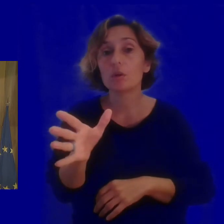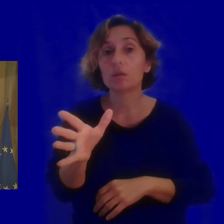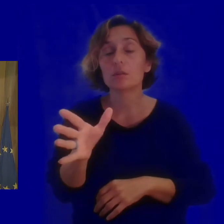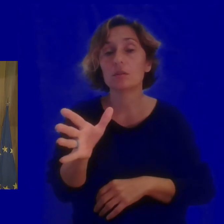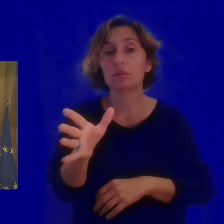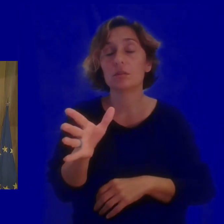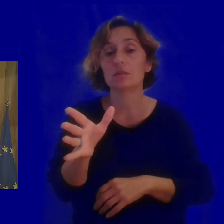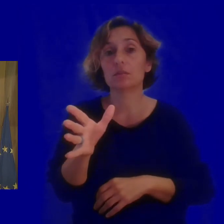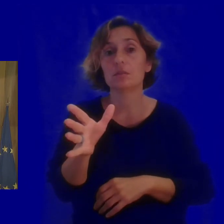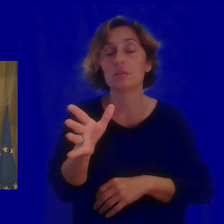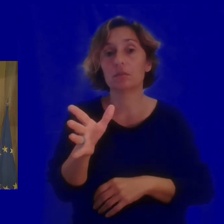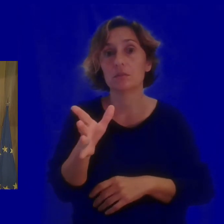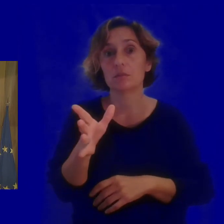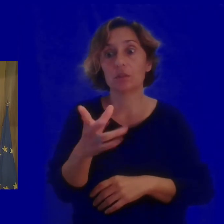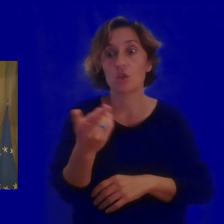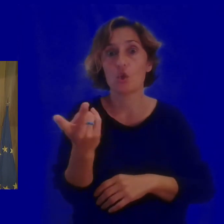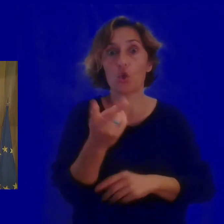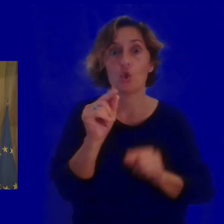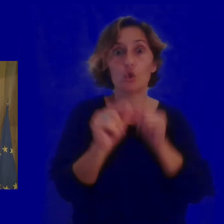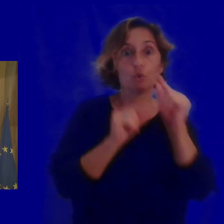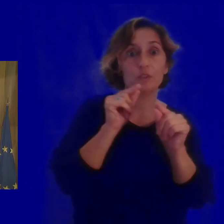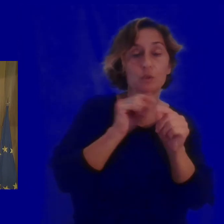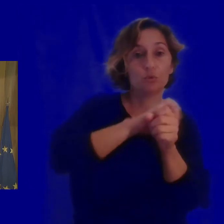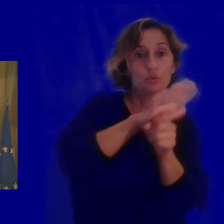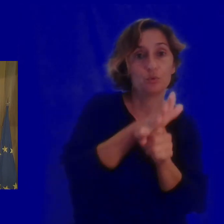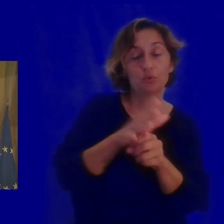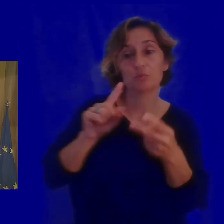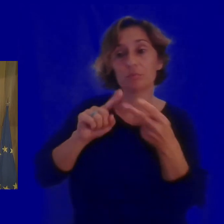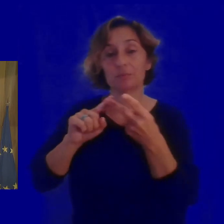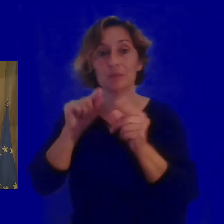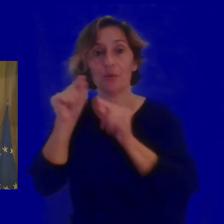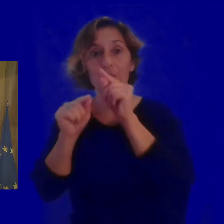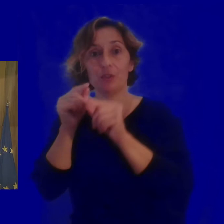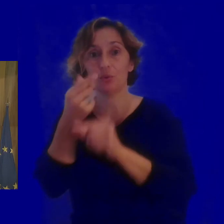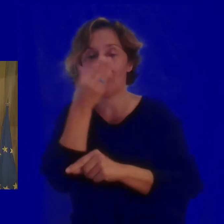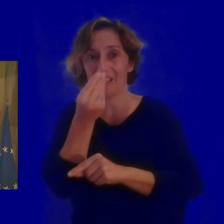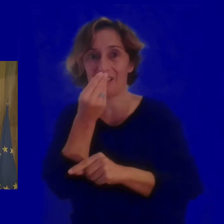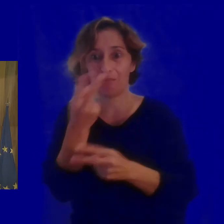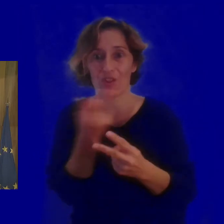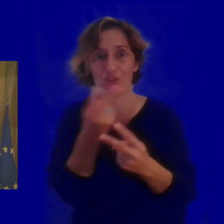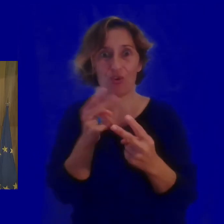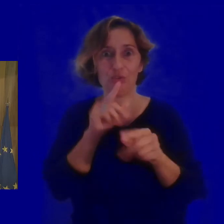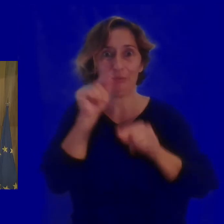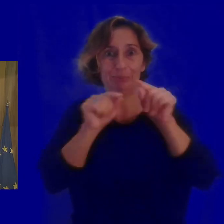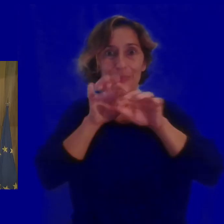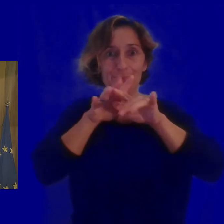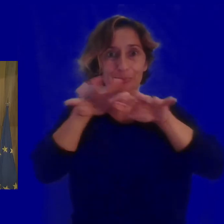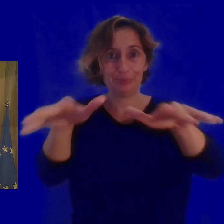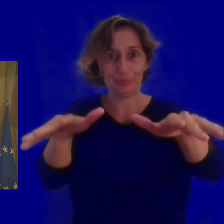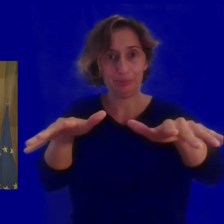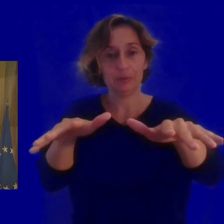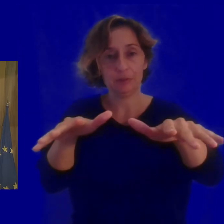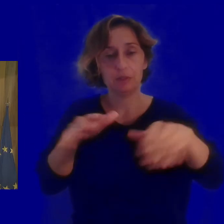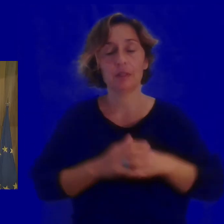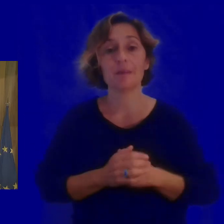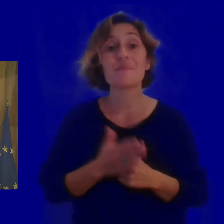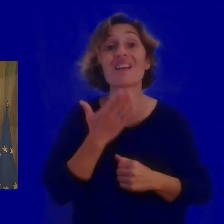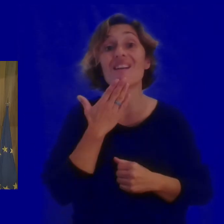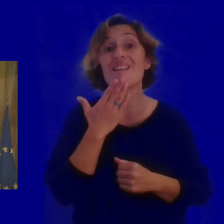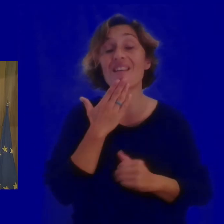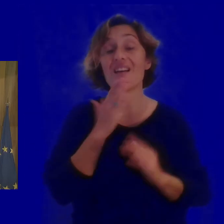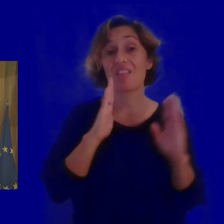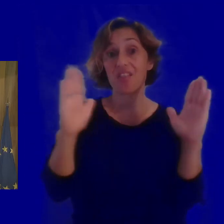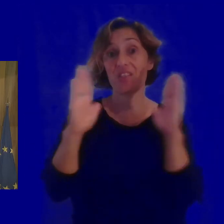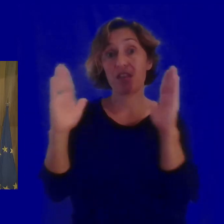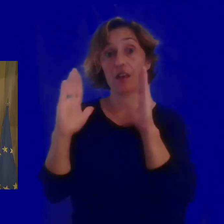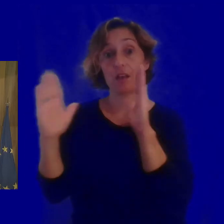la circulación de ambos virus, del virus del coronavirus y del virus de la gripe. Fíjense que por tramos de edad